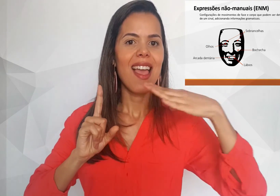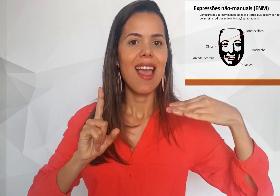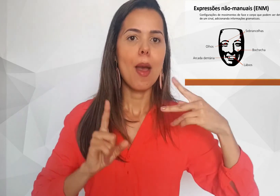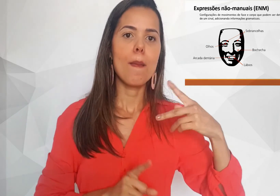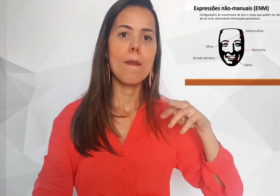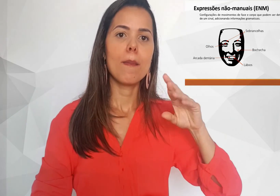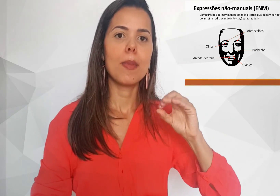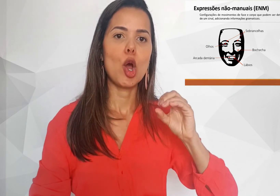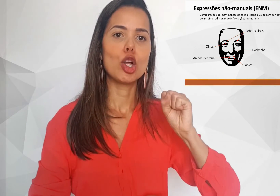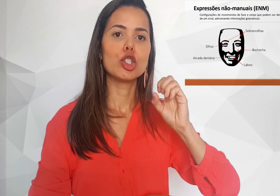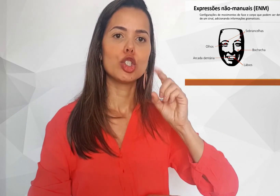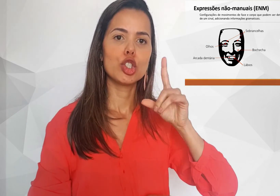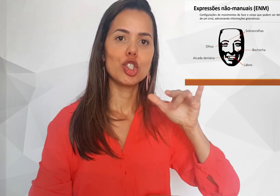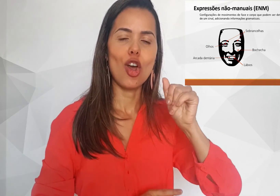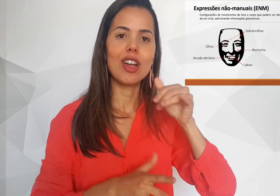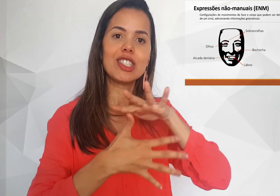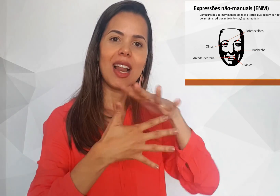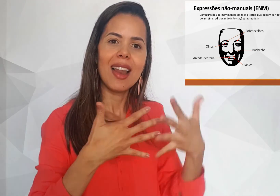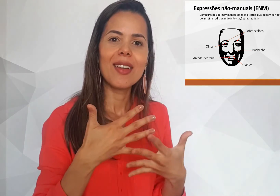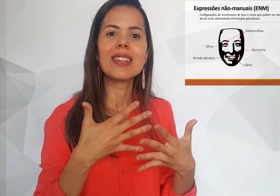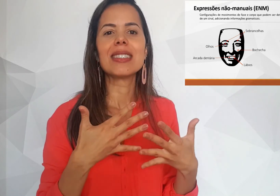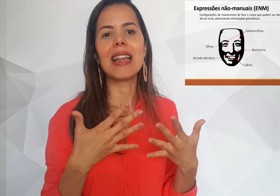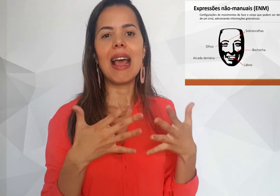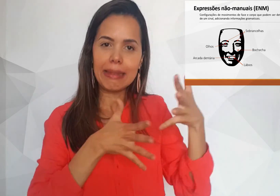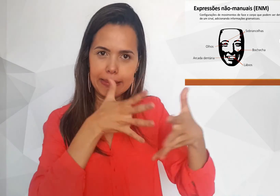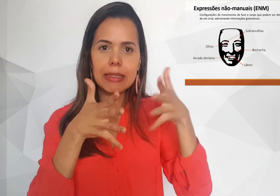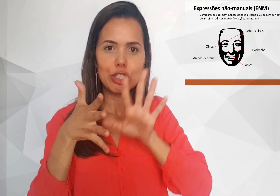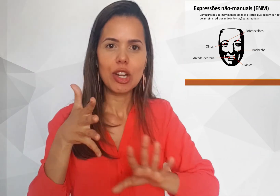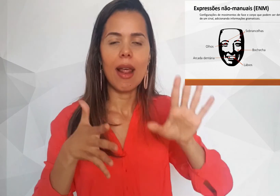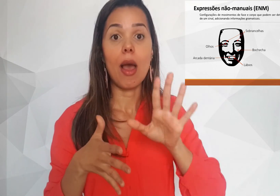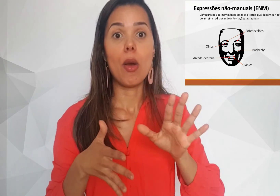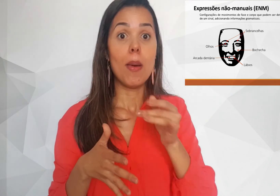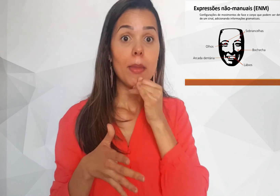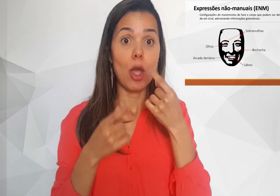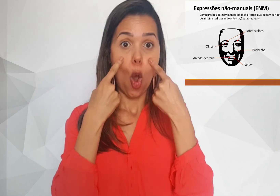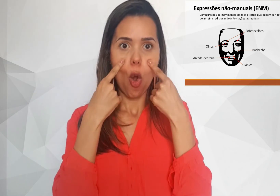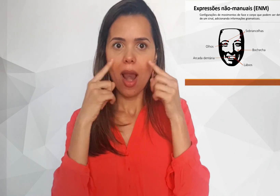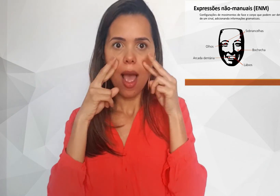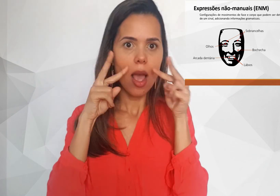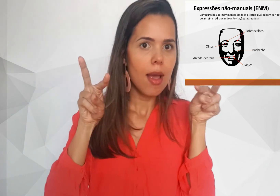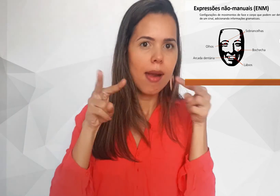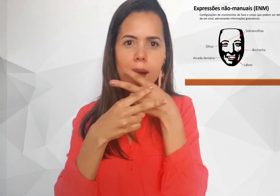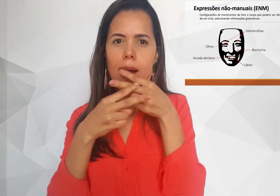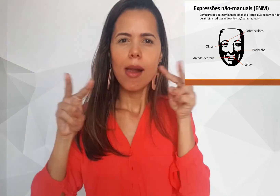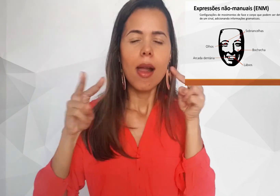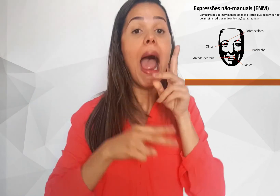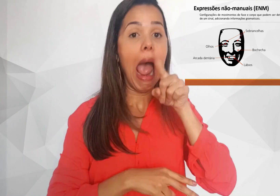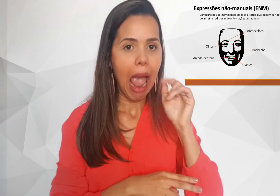movimento do olhar, pela mudança da direção do olhar, isso é importante como marcador prosódico em língua de sinais. Então, assim, não é